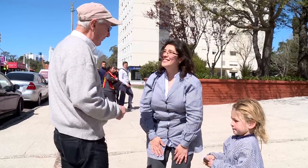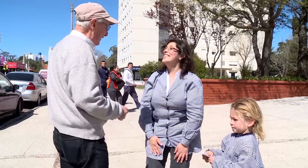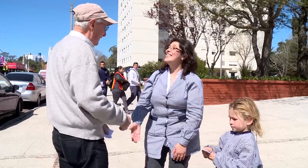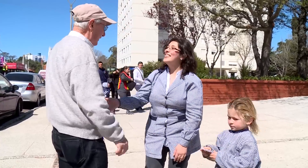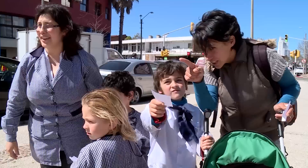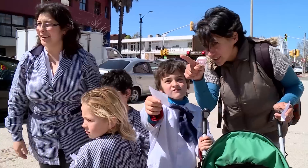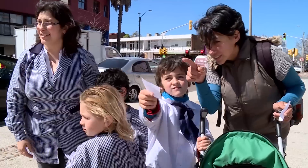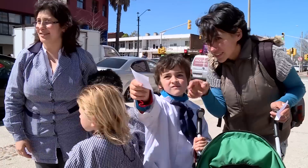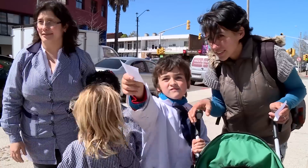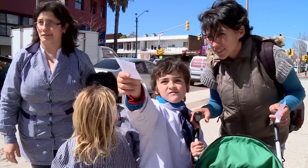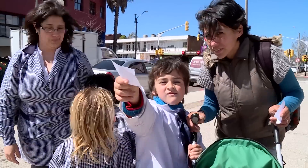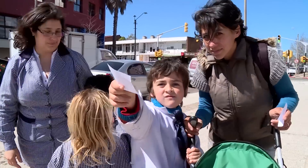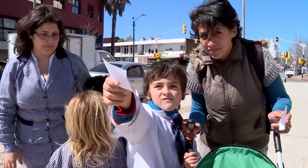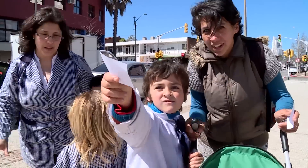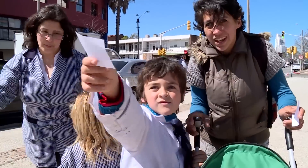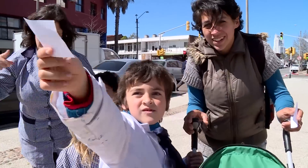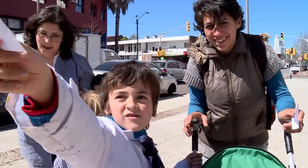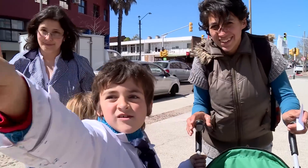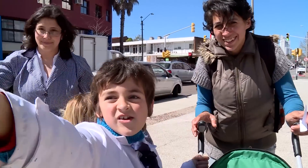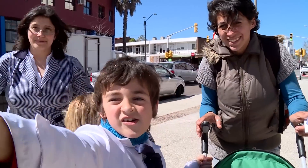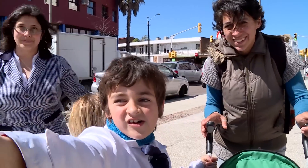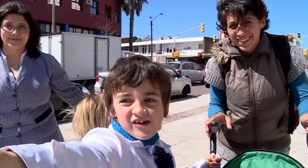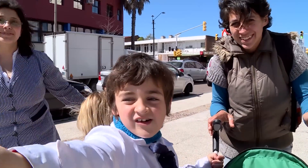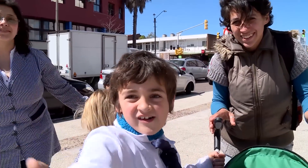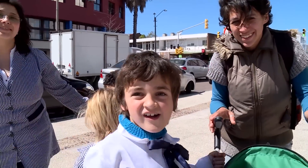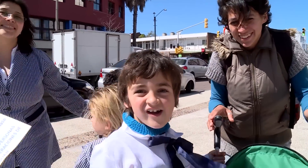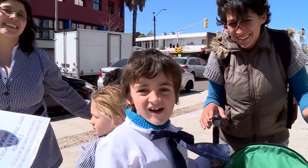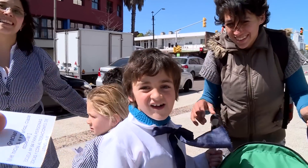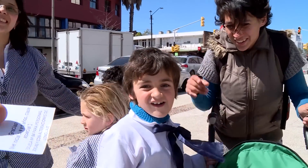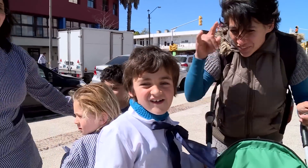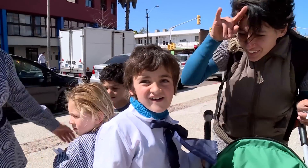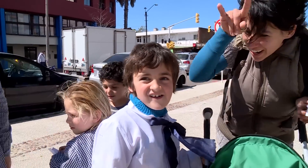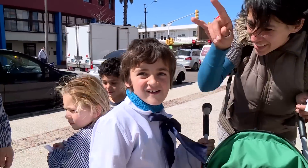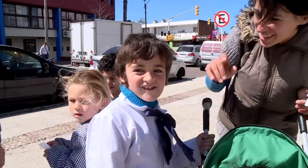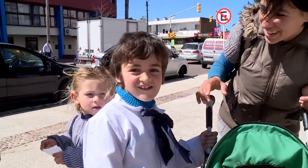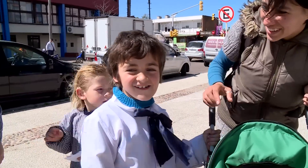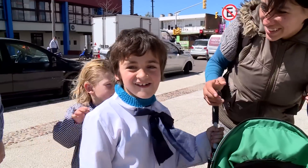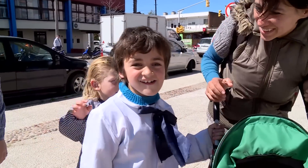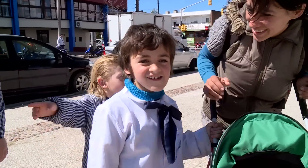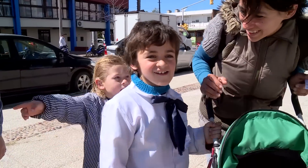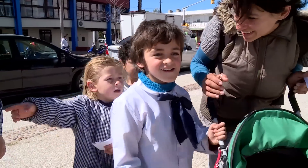Thank you.